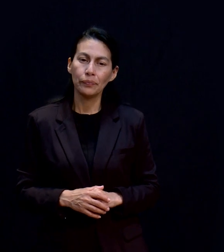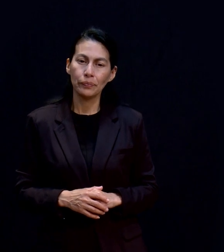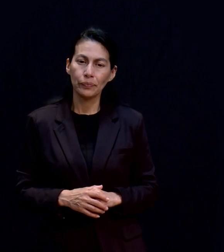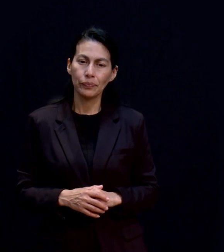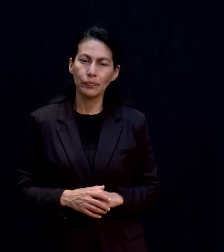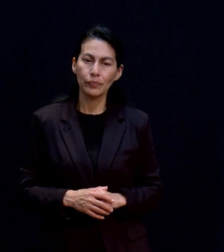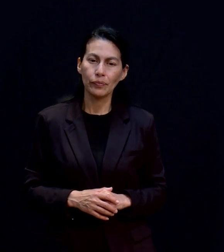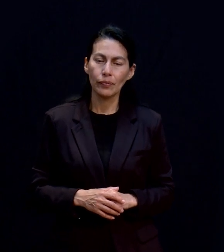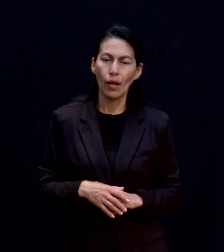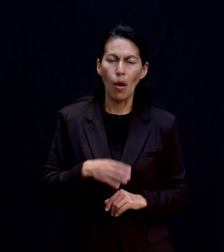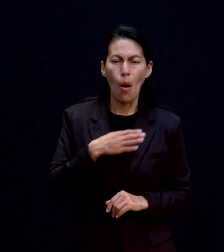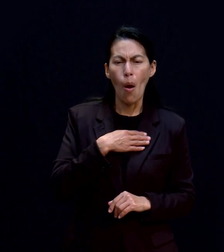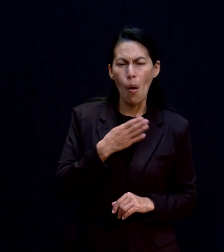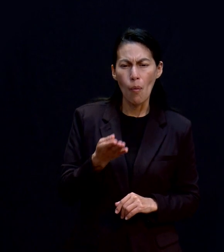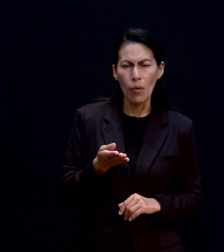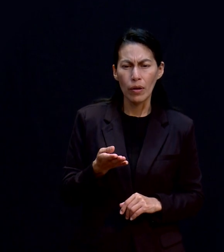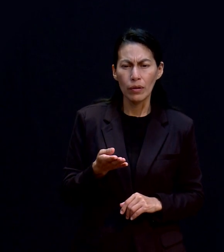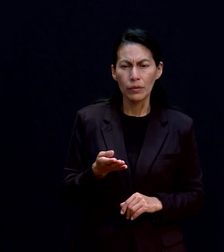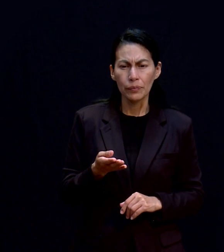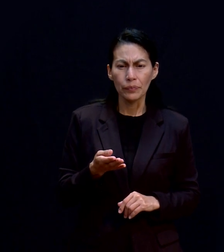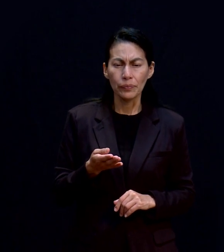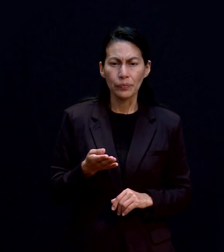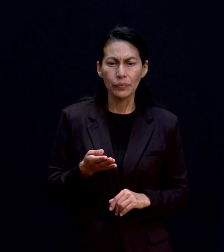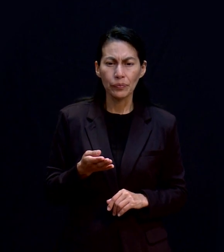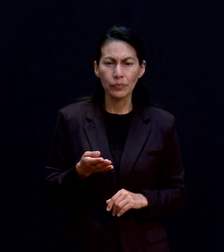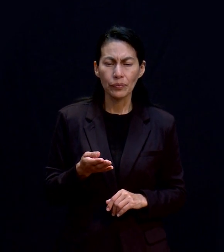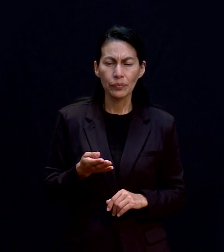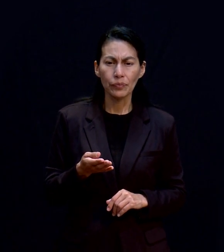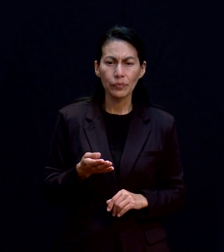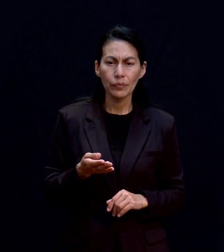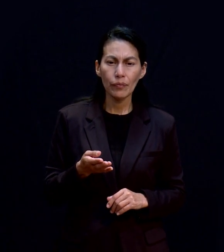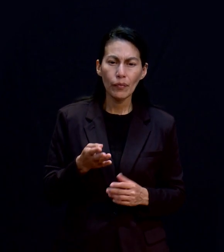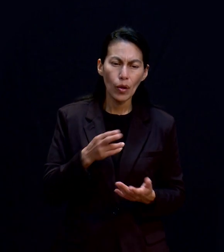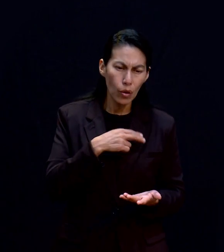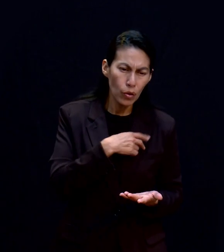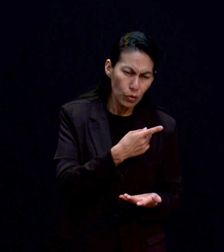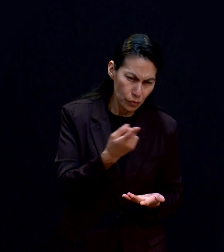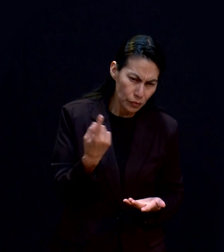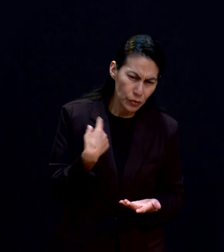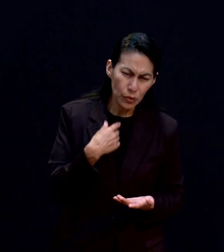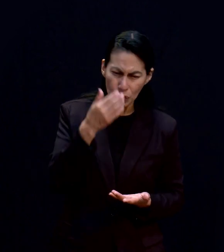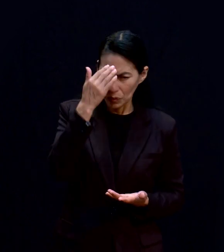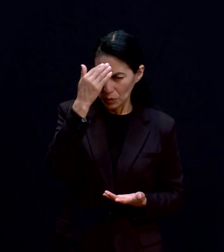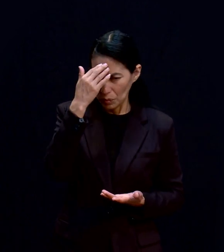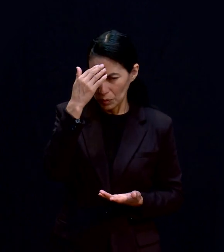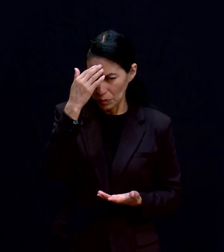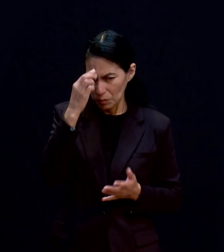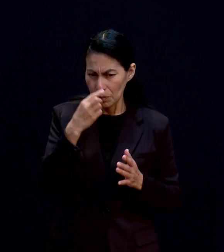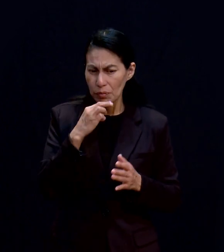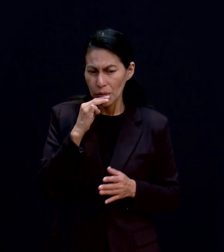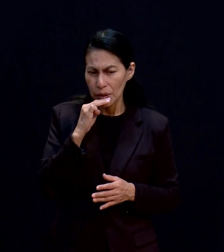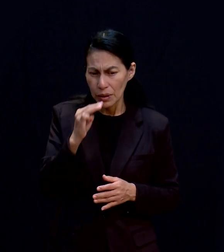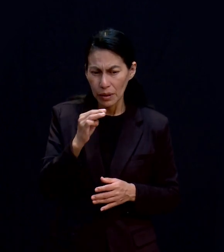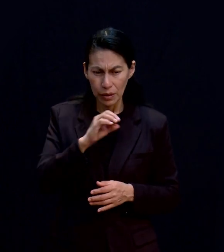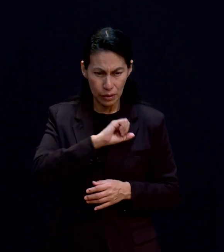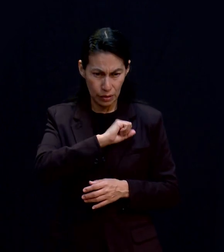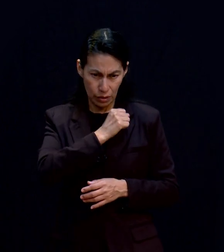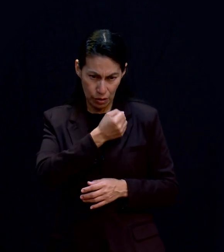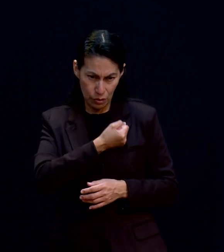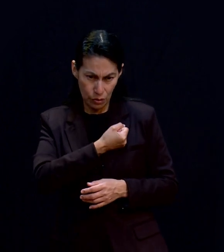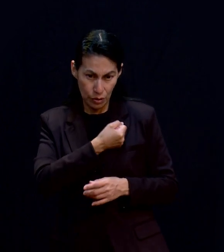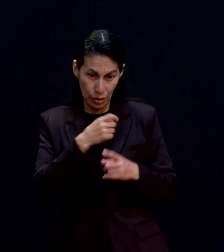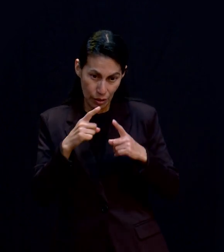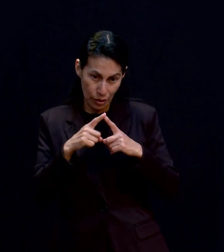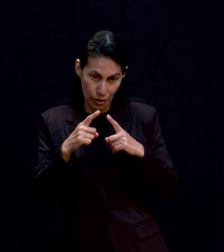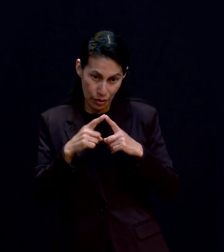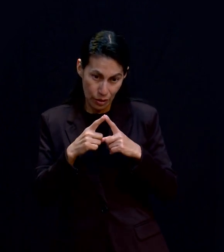pues nosotros muchos de los que estamos en el ambiente sabemos del mensaje de salud de nuestra iglesia para ti